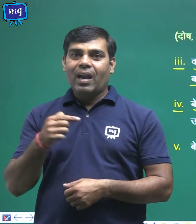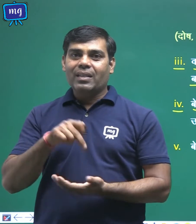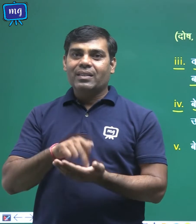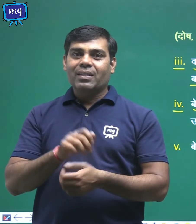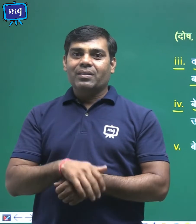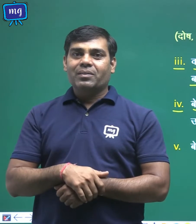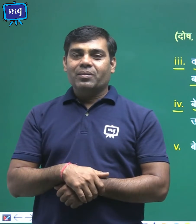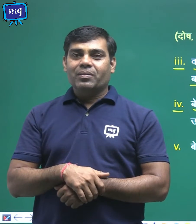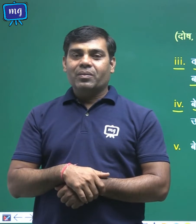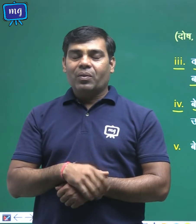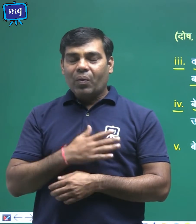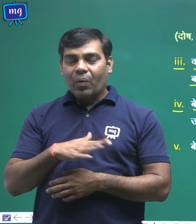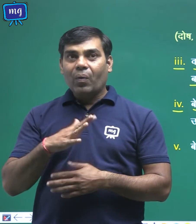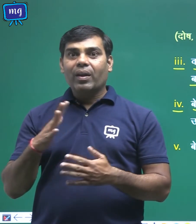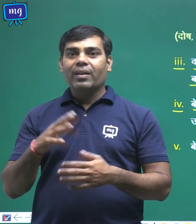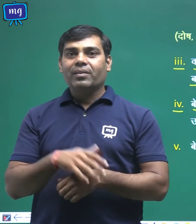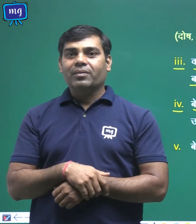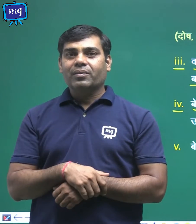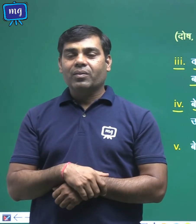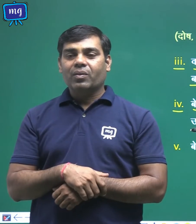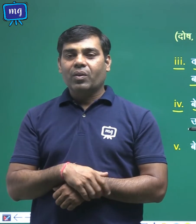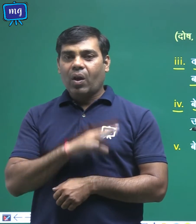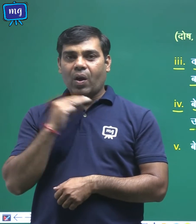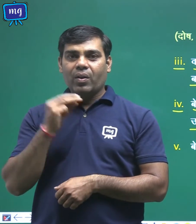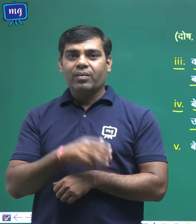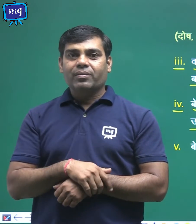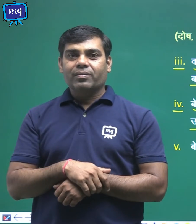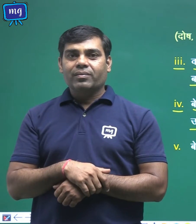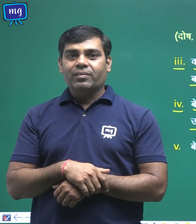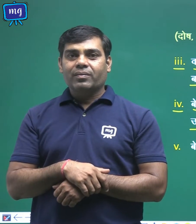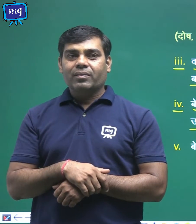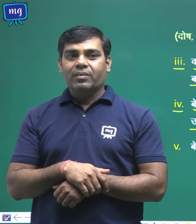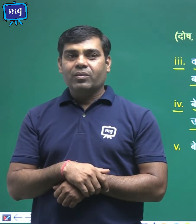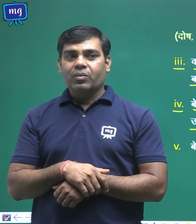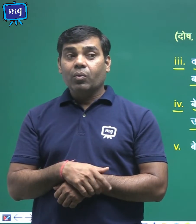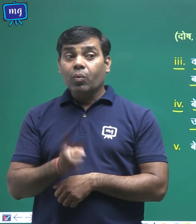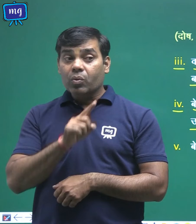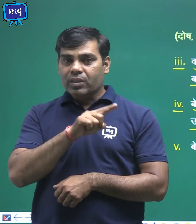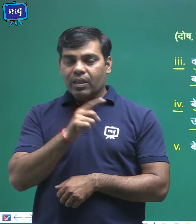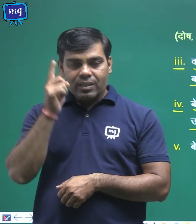खालिस्तान हो गया और उसका सिर